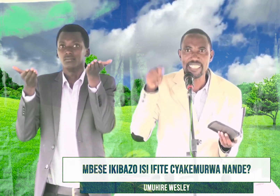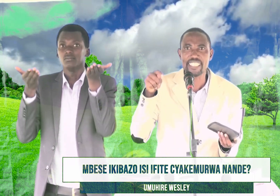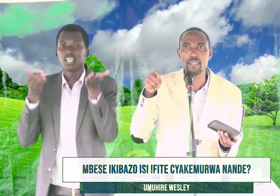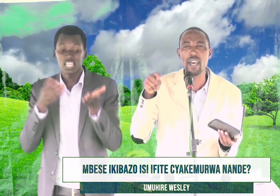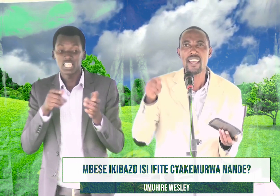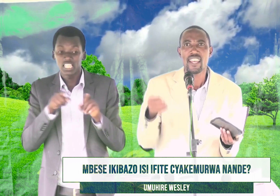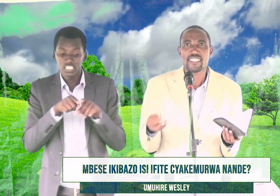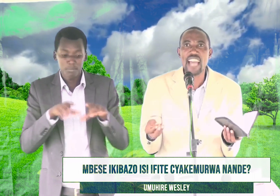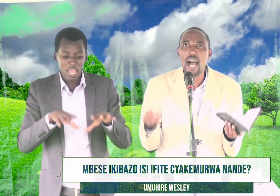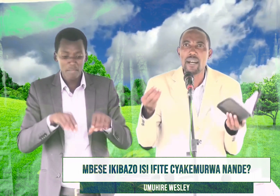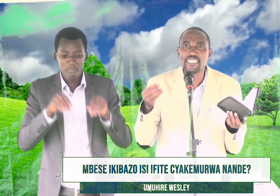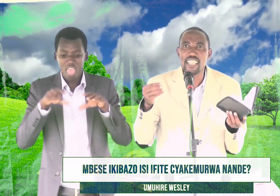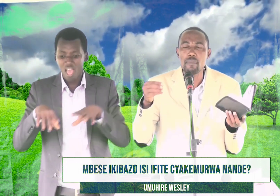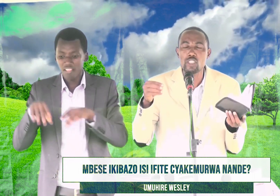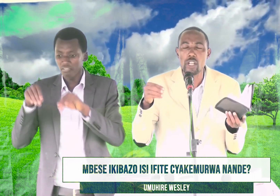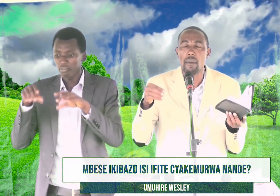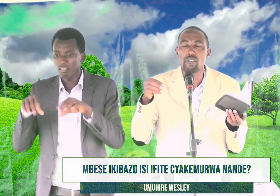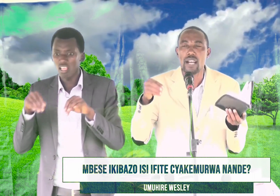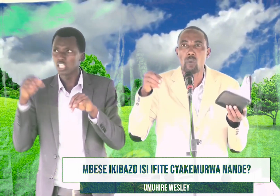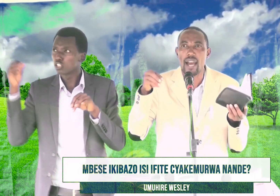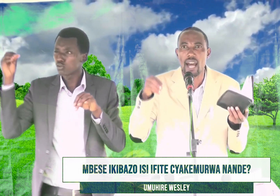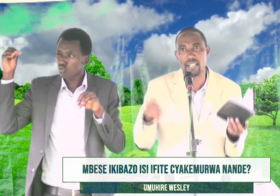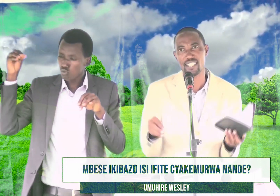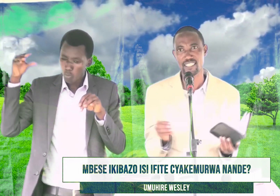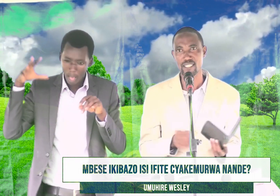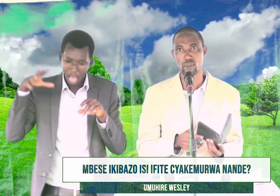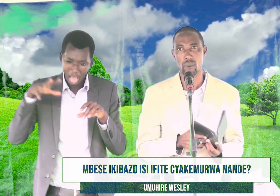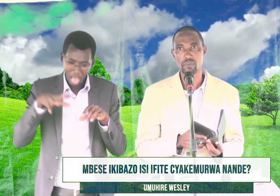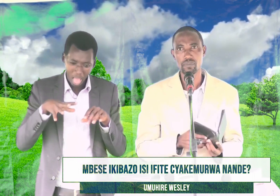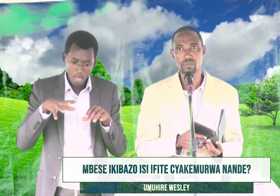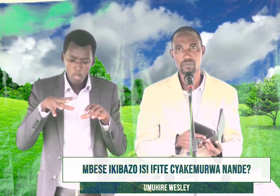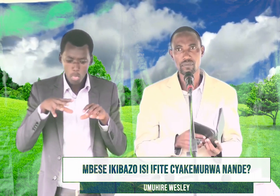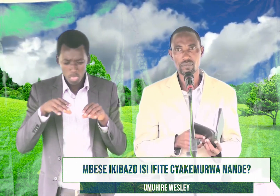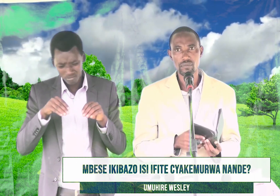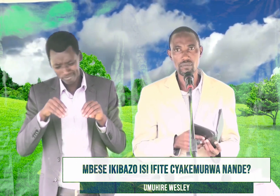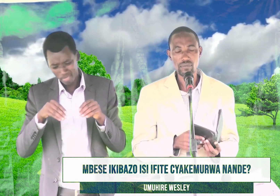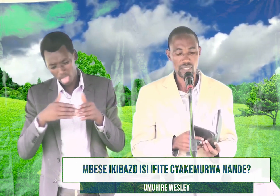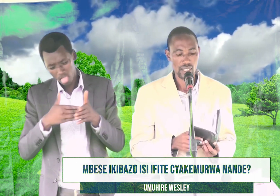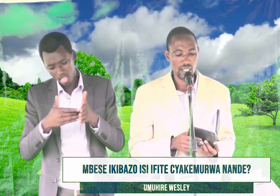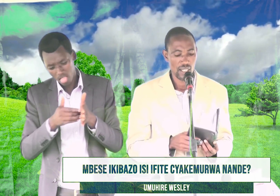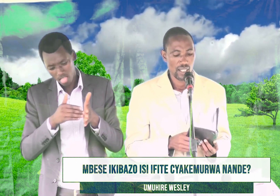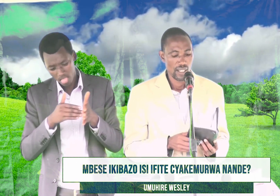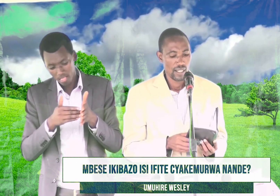guhemburwa n'ikime cyangwa se n'imico y'abavuga ko ari abakristo.